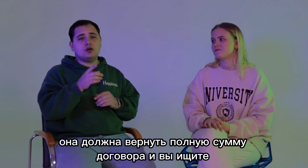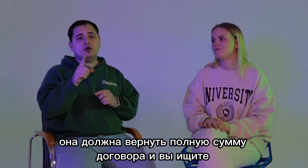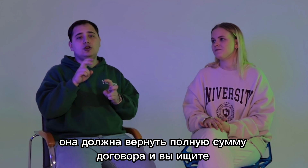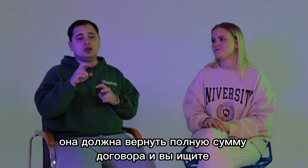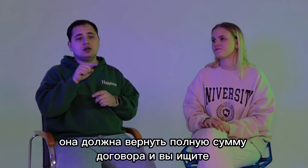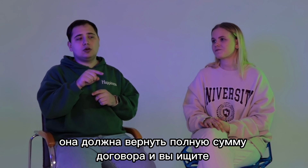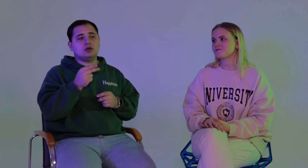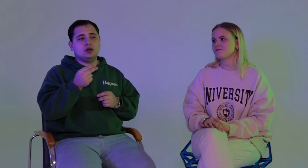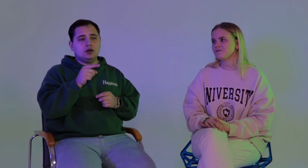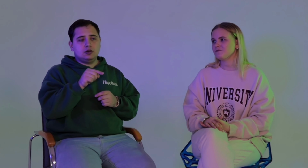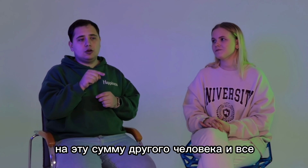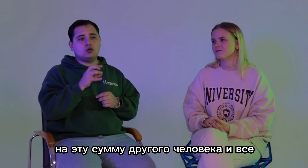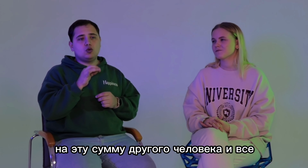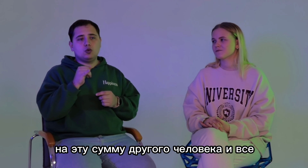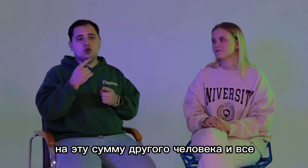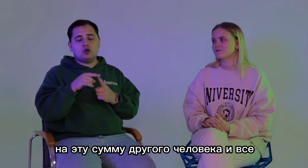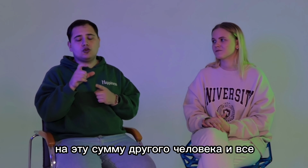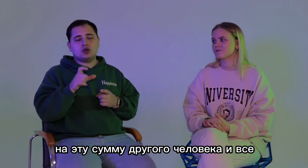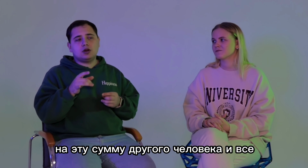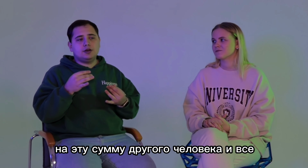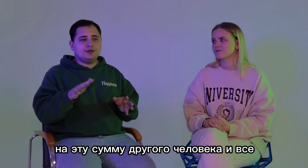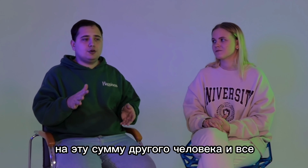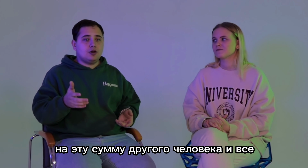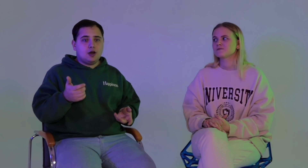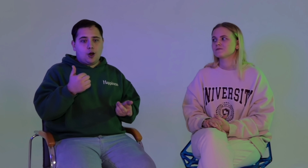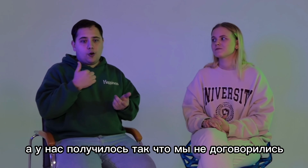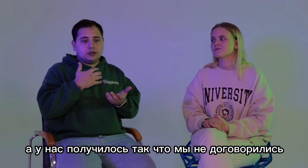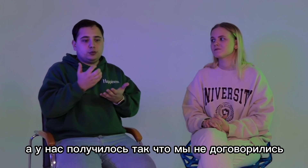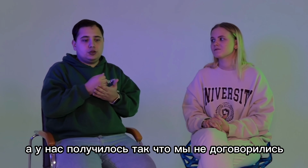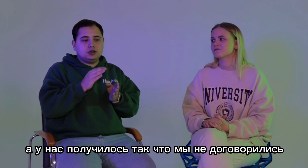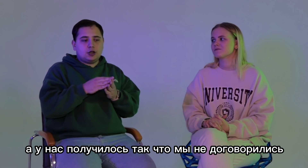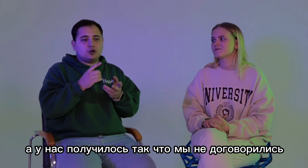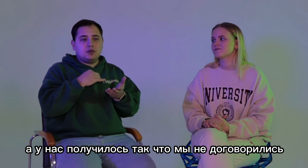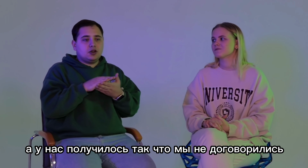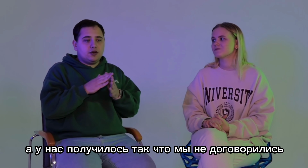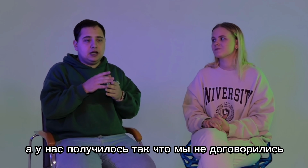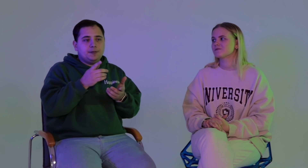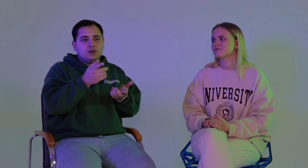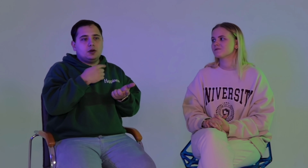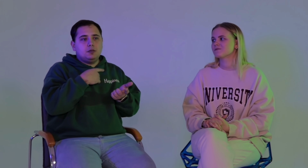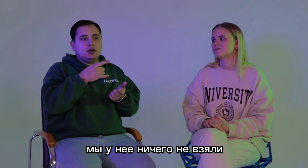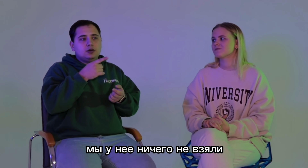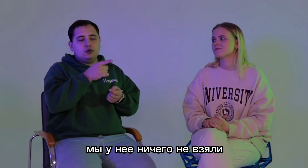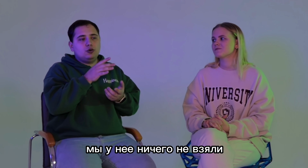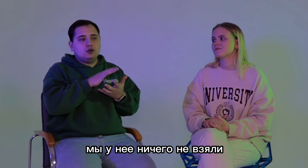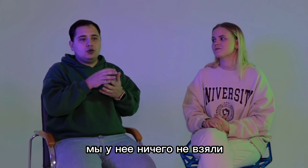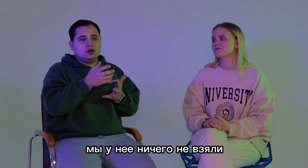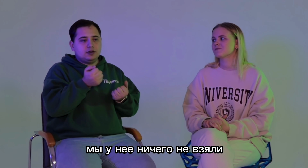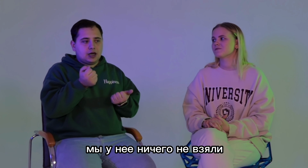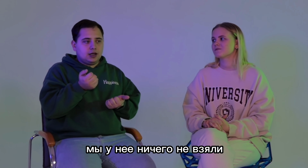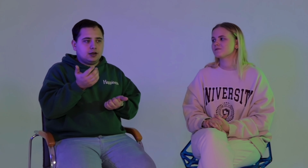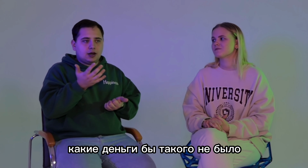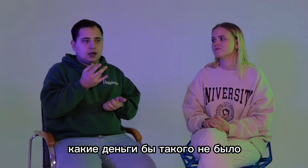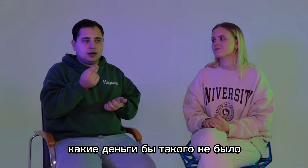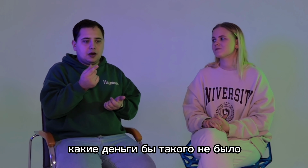вы ищете на эту сумму другого человека и все. А у нас получилось так, что мы не договорились. Мы у нее ничего не взяли, какие деньги